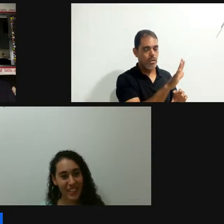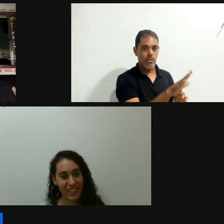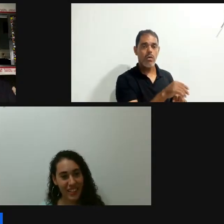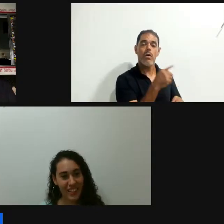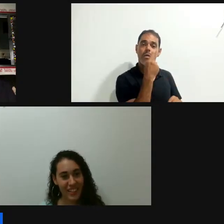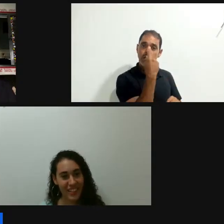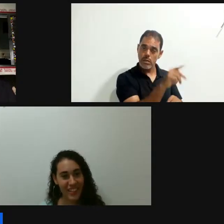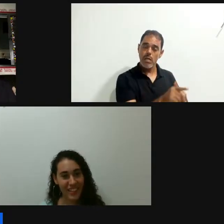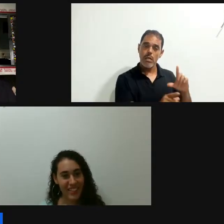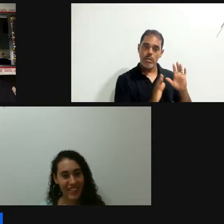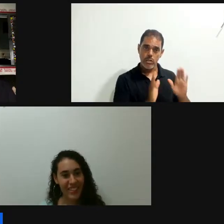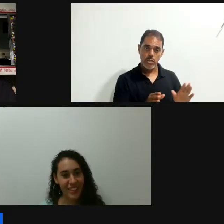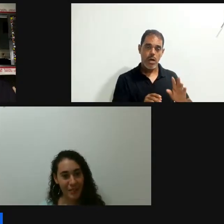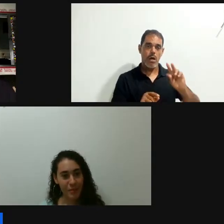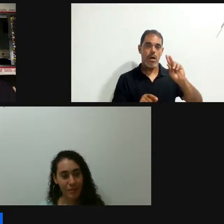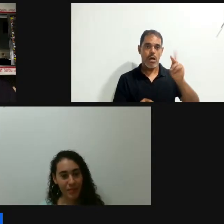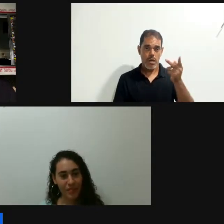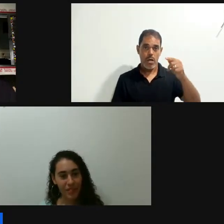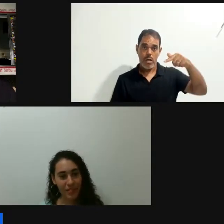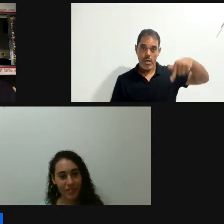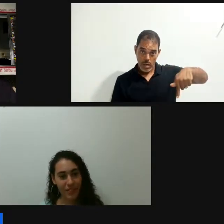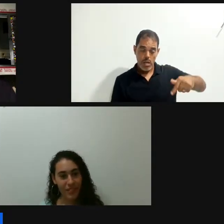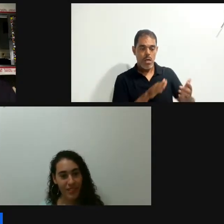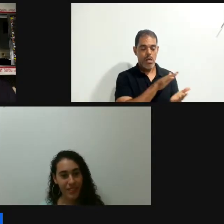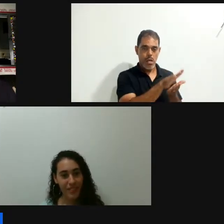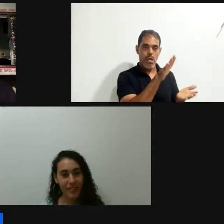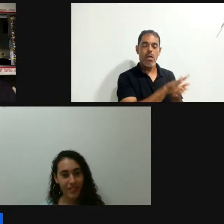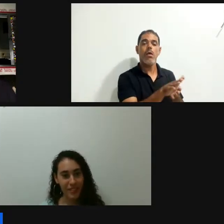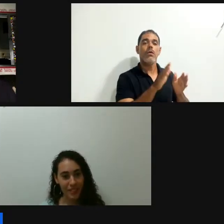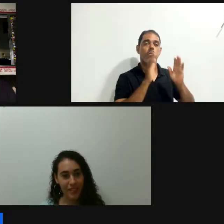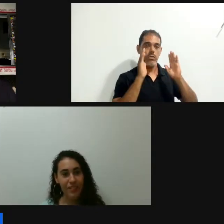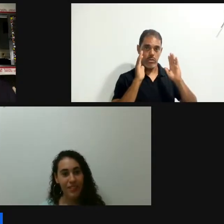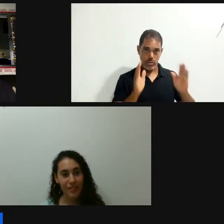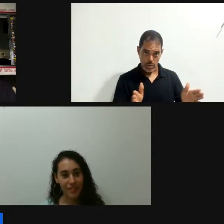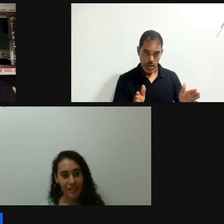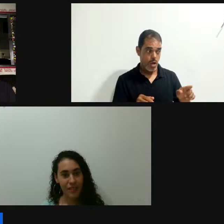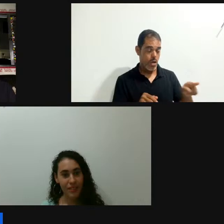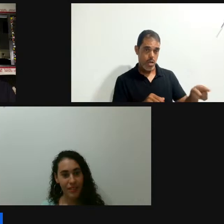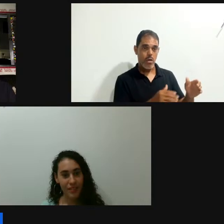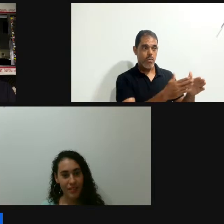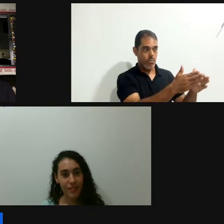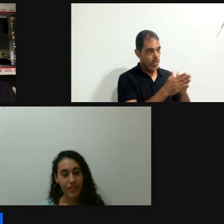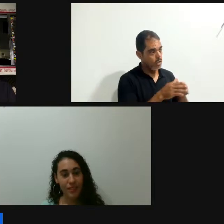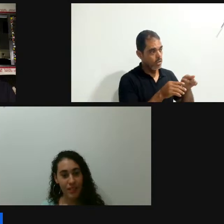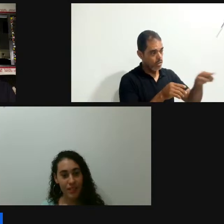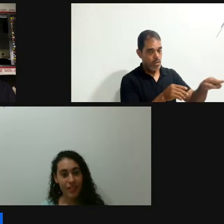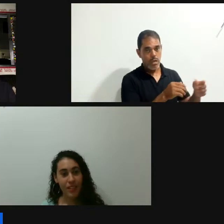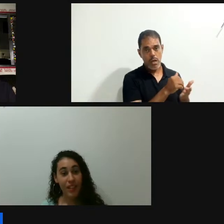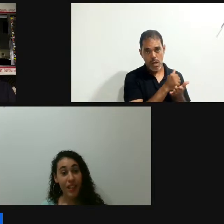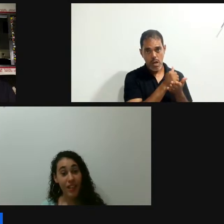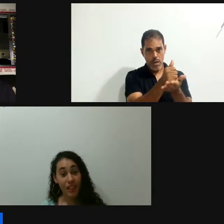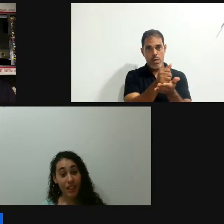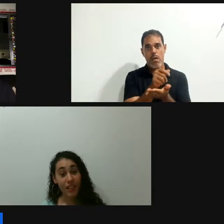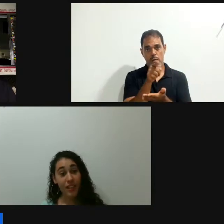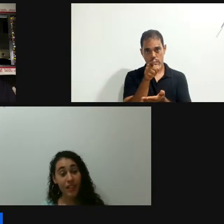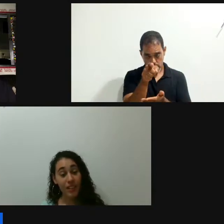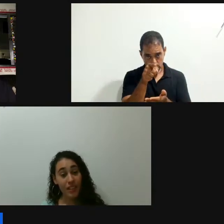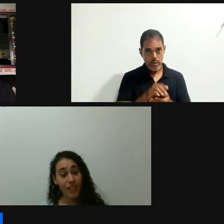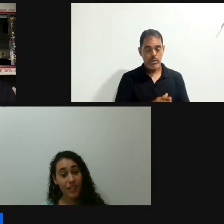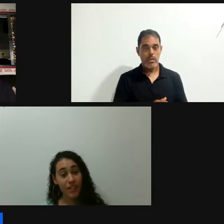ele e para ele dar umas dicas para você, porque ele já tem trabalho dele publicado